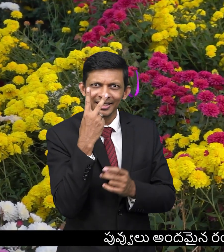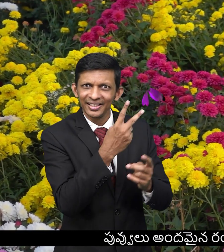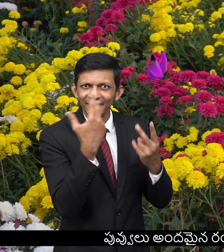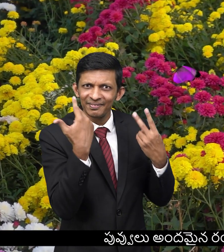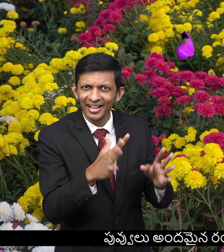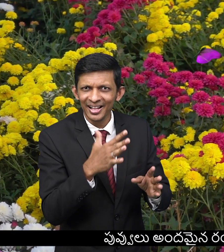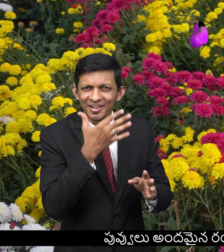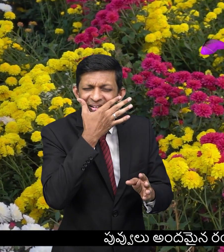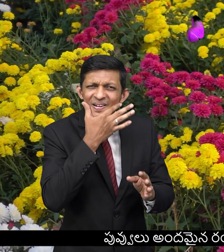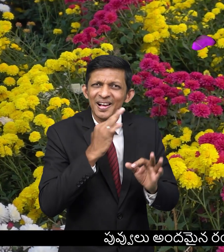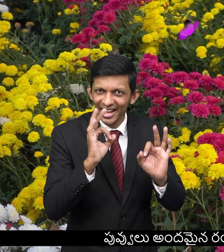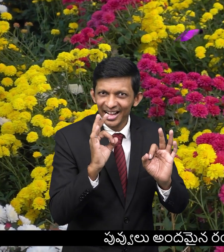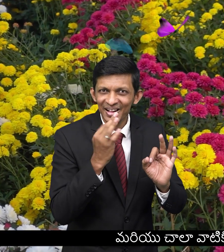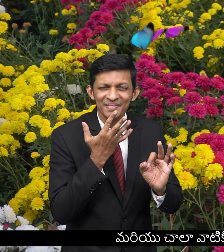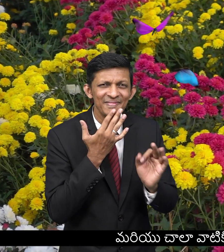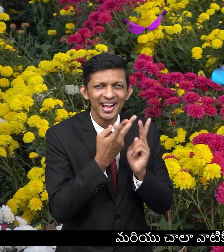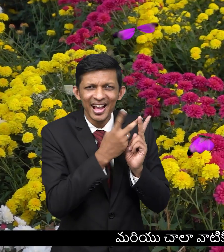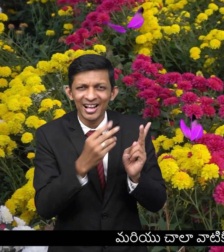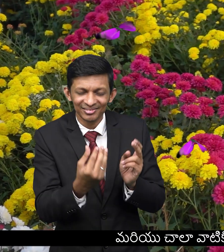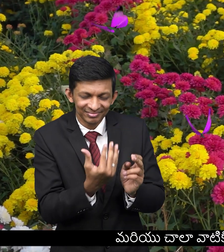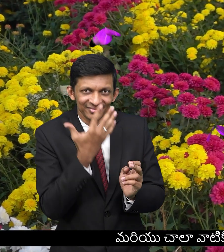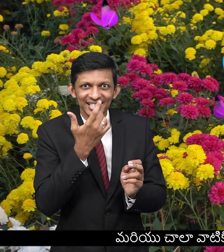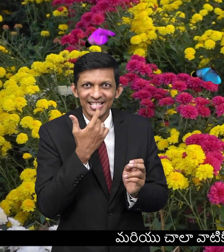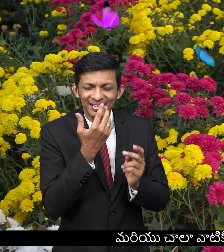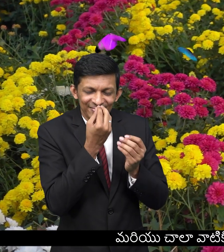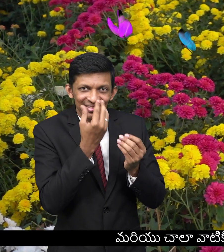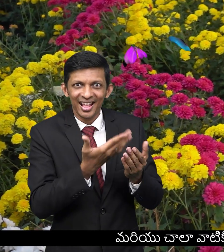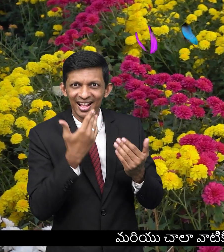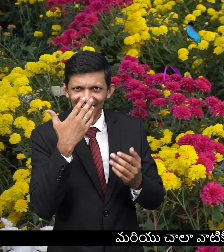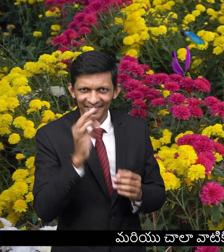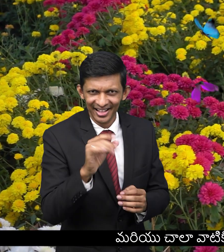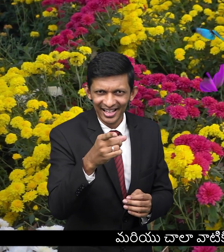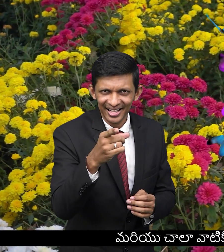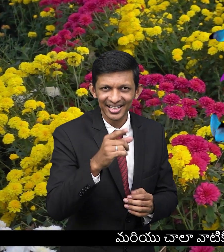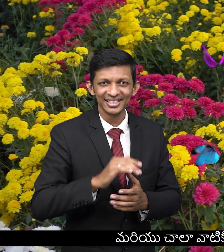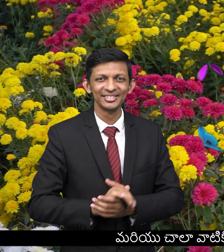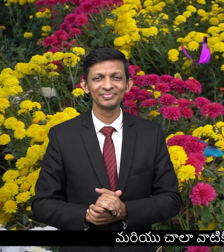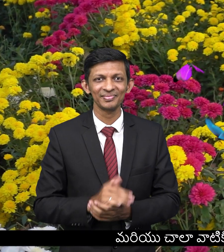పువ్వులు అందమైన రంగులను కలిగి ఉంటాయి మరియు చాలా వాటికి సువాసన ఉంటుంది.